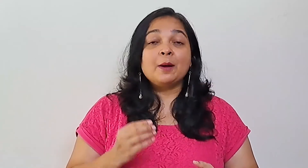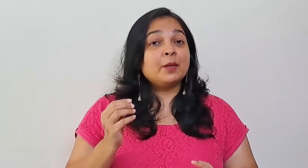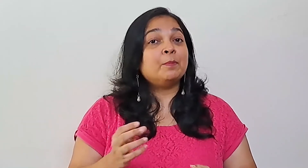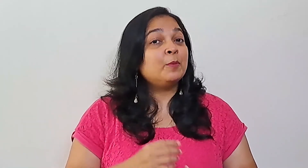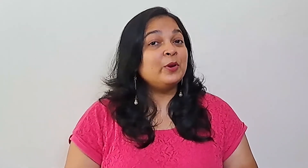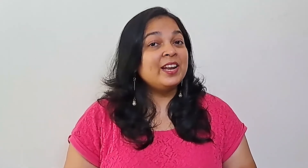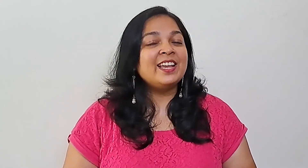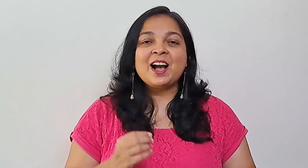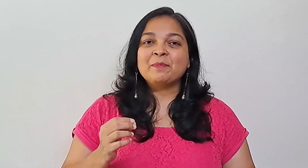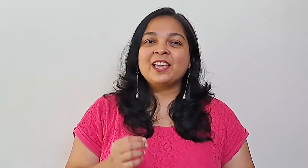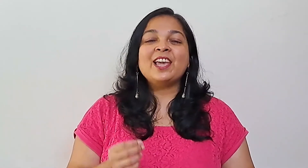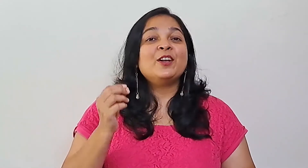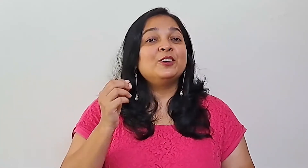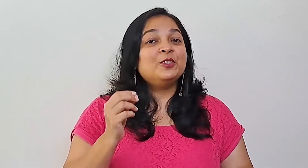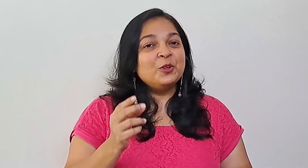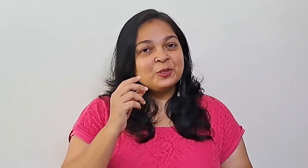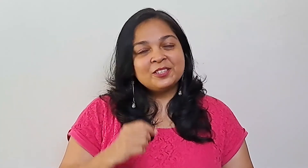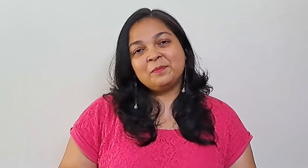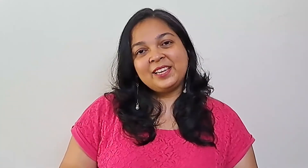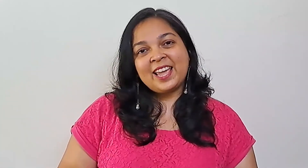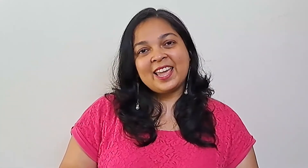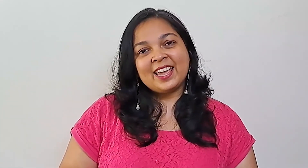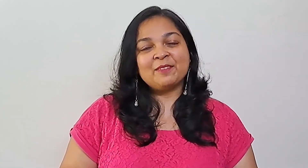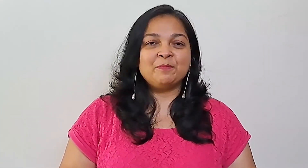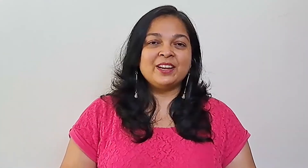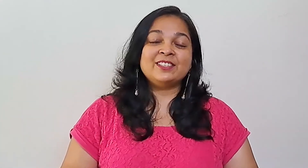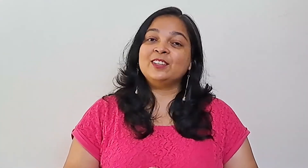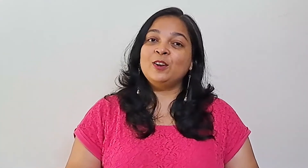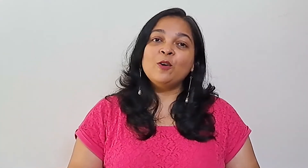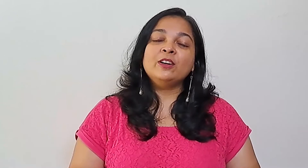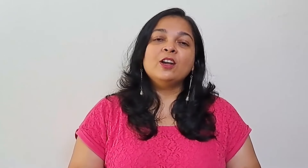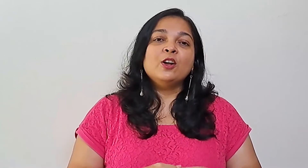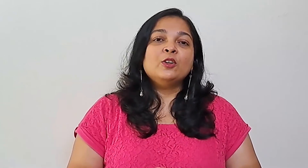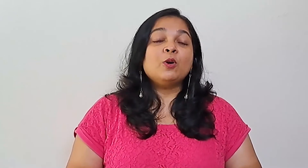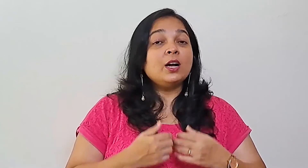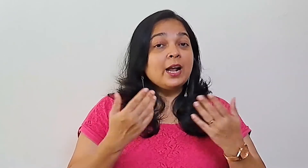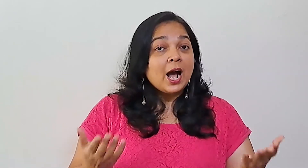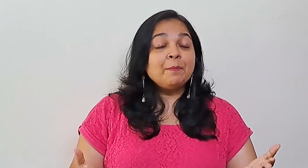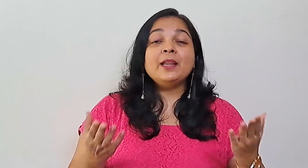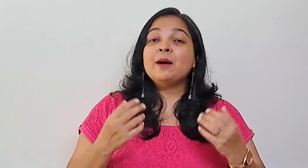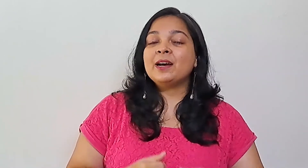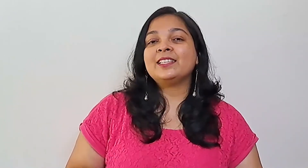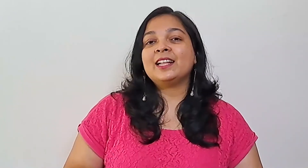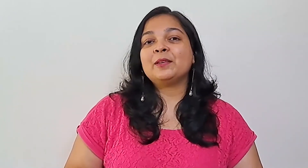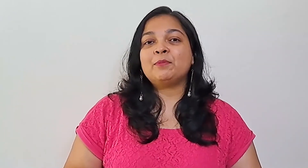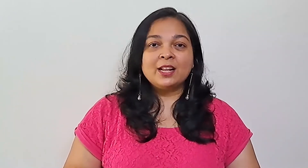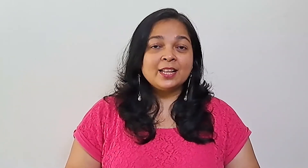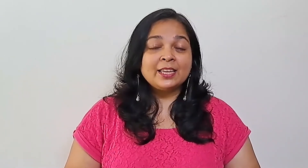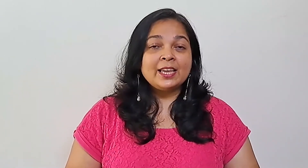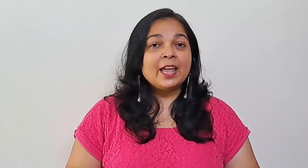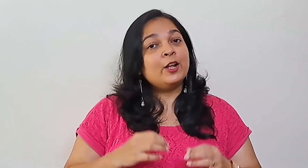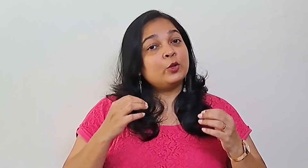ਯੀਸ਼ੂ ਤੁਹਾਡੇ ਪ੍ਰਭੂ ਹੀ ਨਹੀਂ, ਤੁਹਾਡੇ ਦੋਸਤ ਵੀ ਹਨ। ਪ੍ਰੇਜ਼ ਦ ਲਾਰਡ। ਤੇ ਜੇ ਤੁਸੀਂ ਸਾਡੇ ਨਾਲ